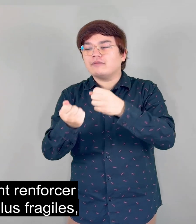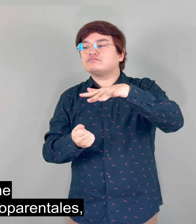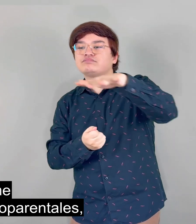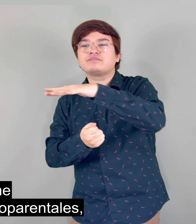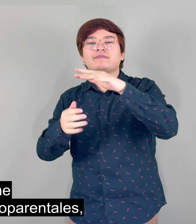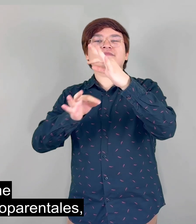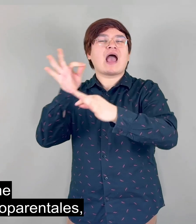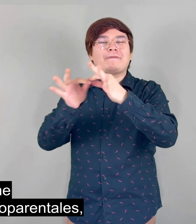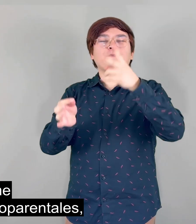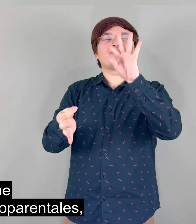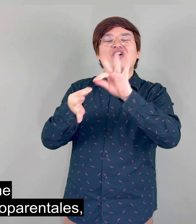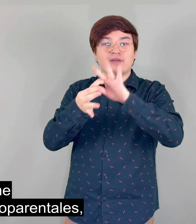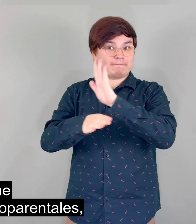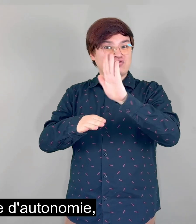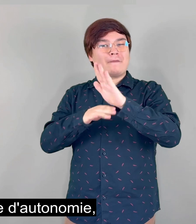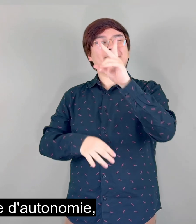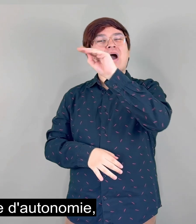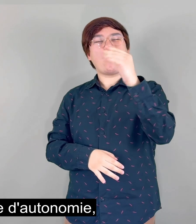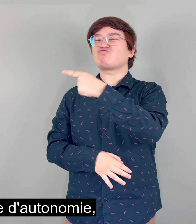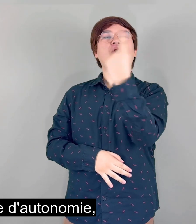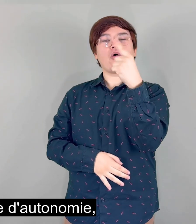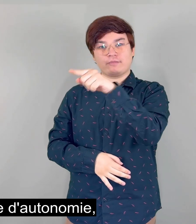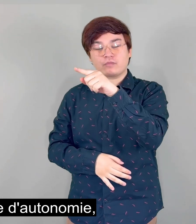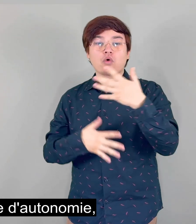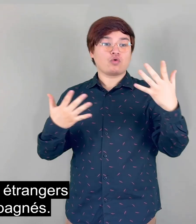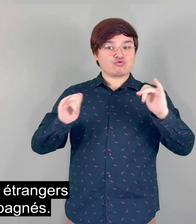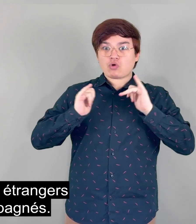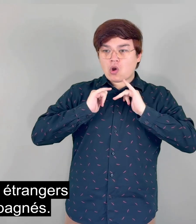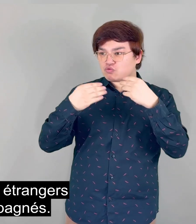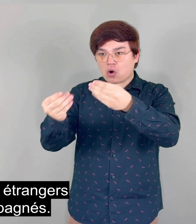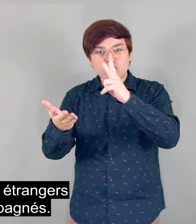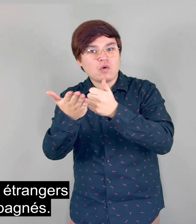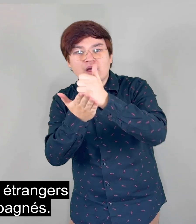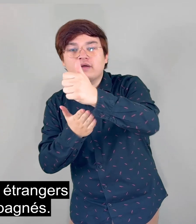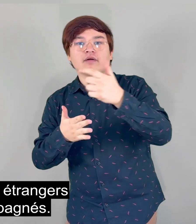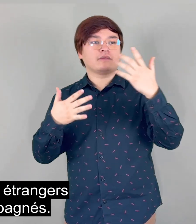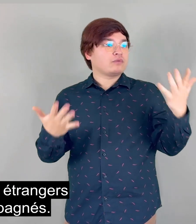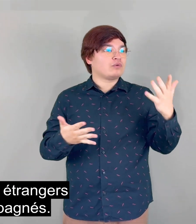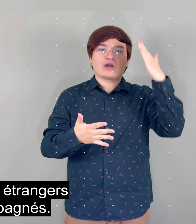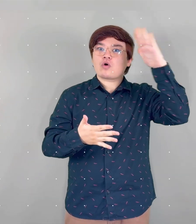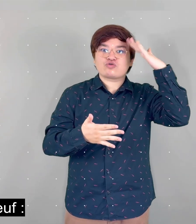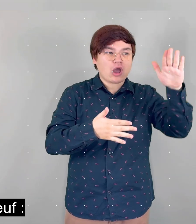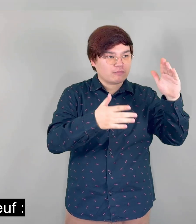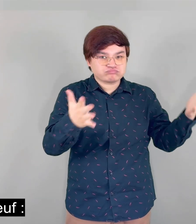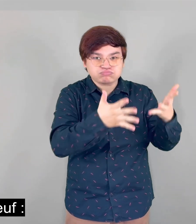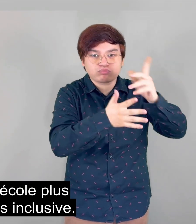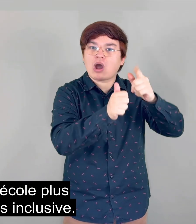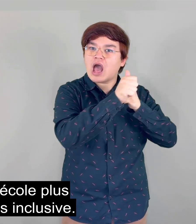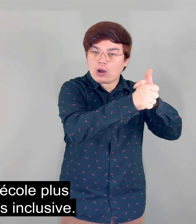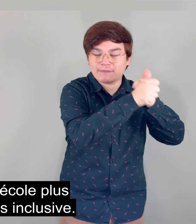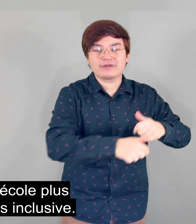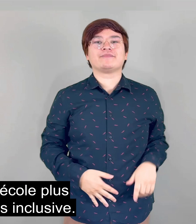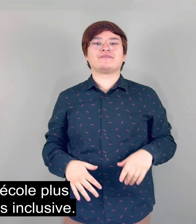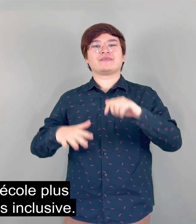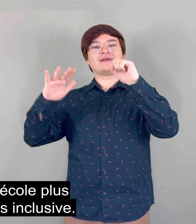fragiles, comme les familles monoparentales, les jeunes en prise d'autonomie et les mineurs étrangers non accompagnés. Point 9. Il